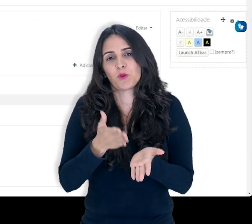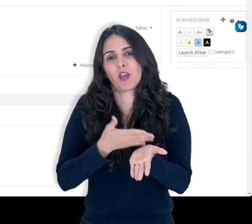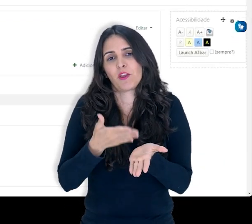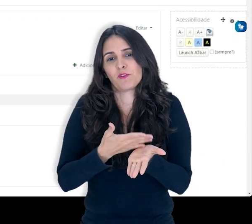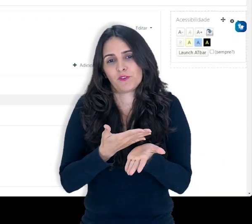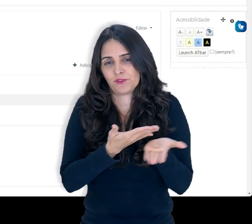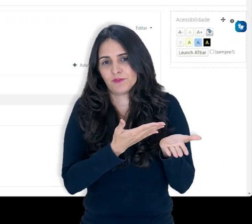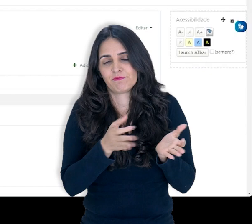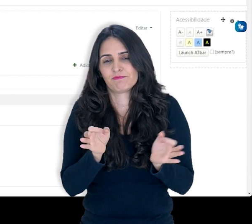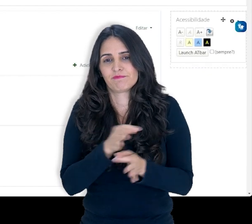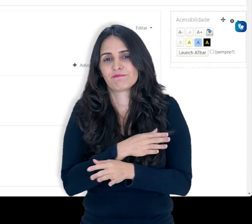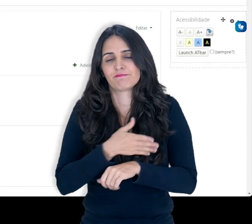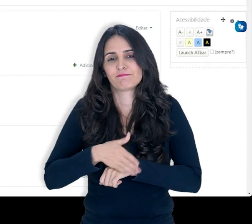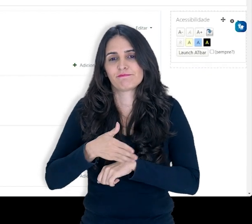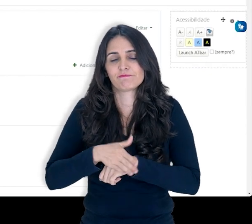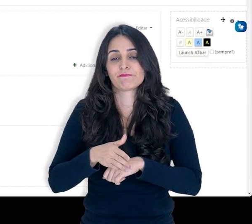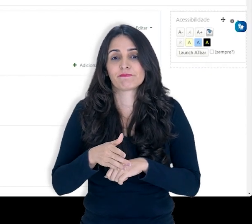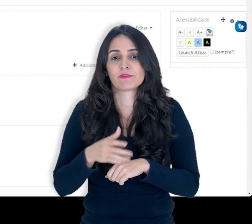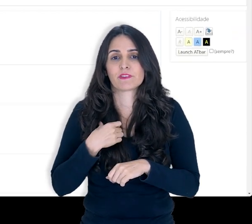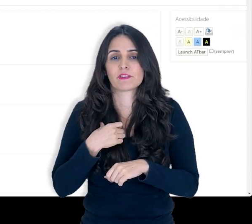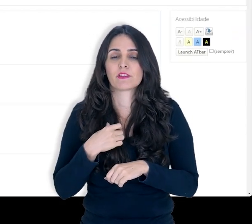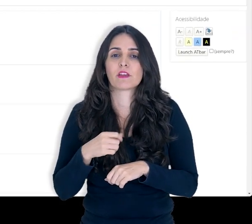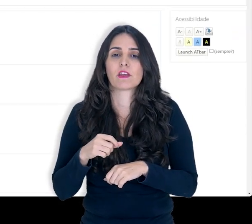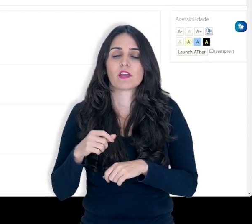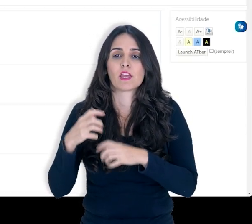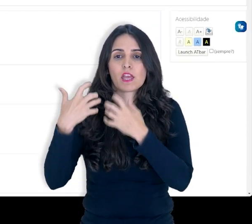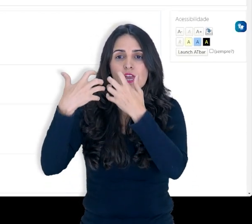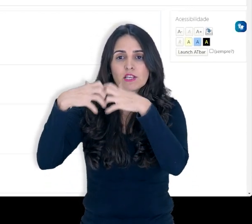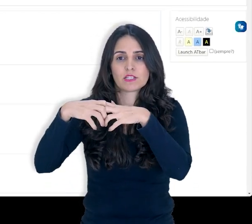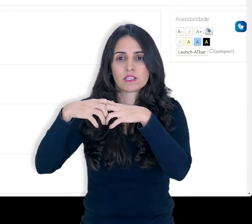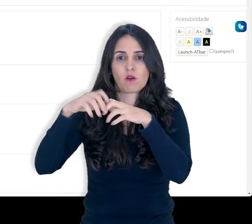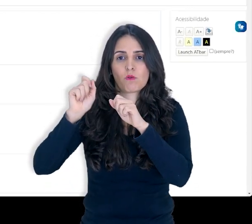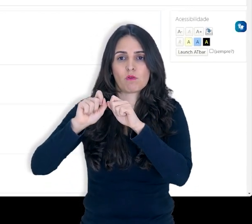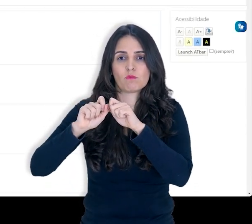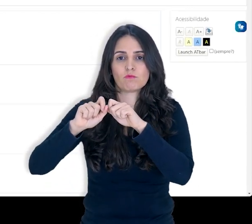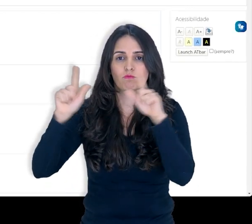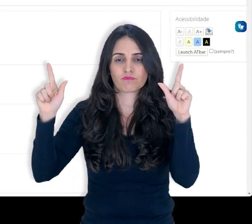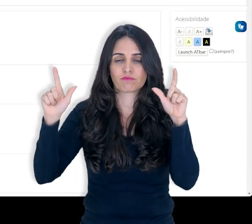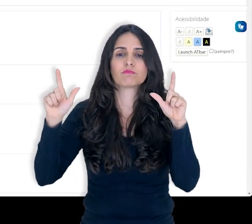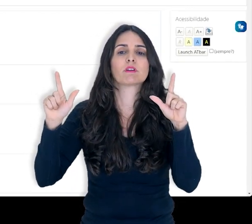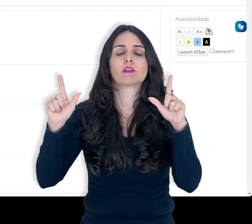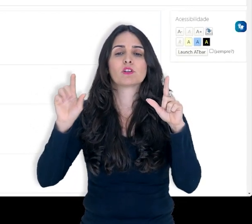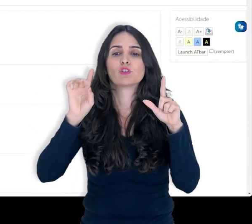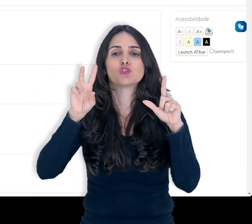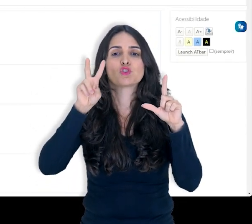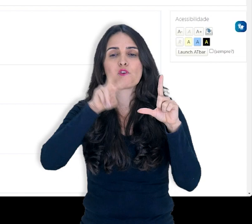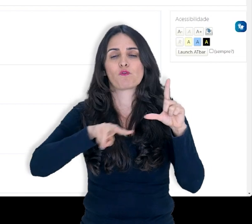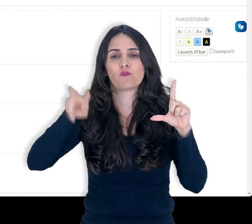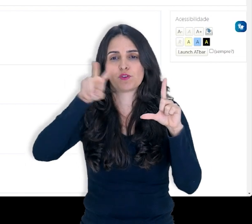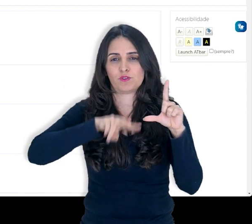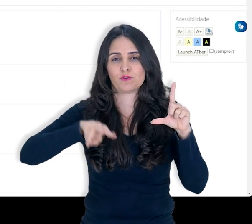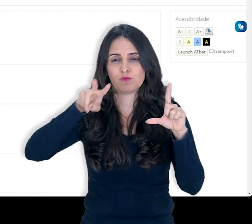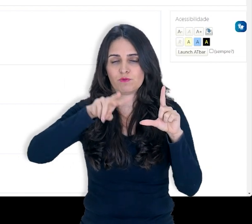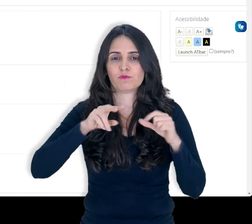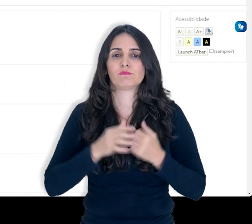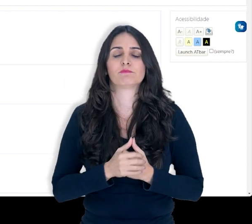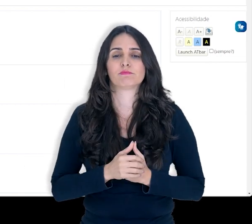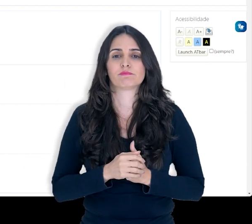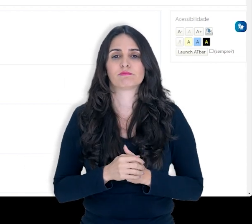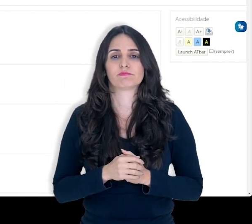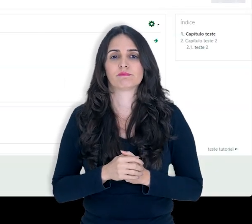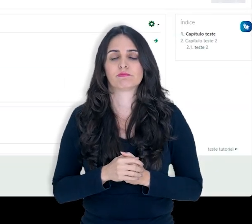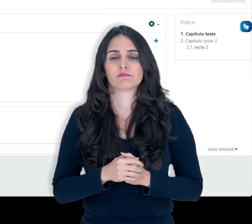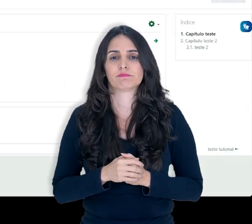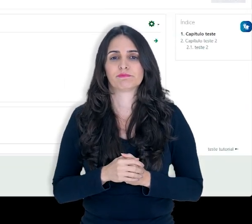o meu livro teste agora eu vou desativar a edição para a gente visualizar então ó livro